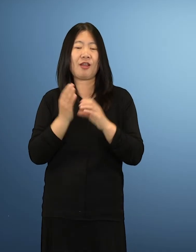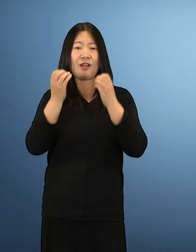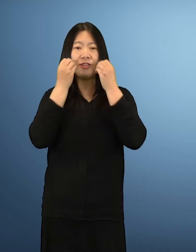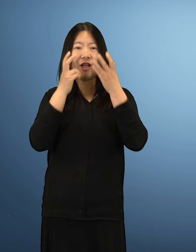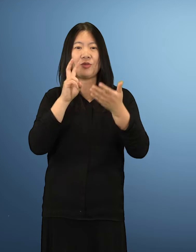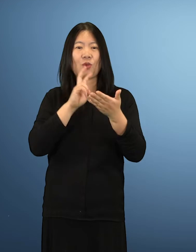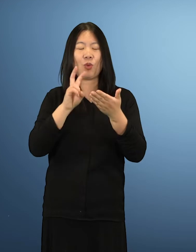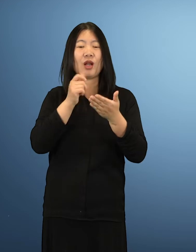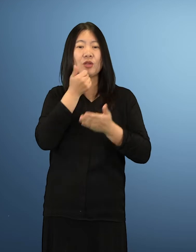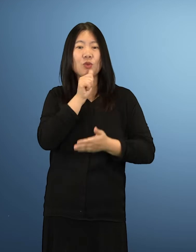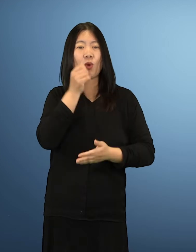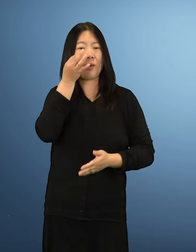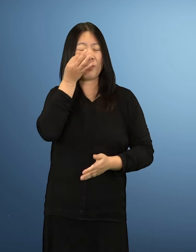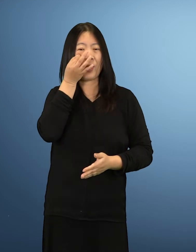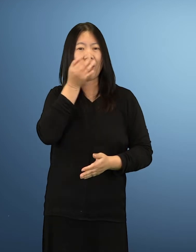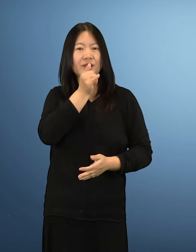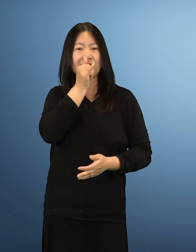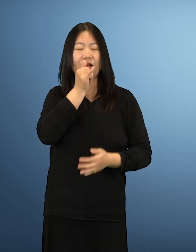신곡이라고 소개를 하면서